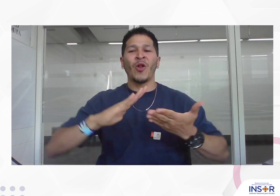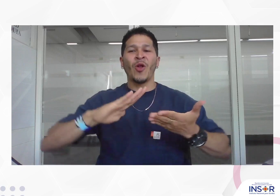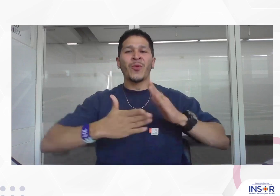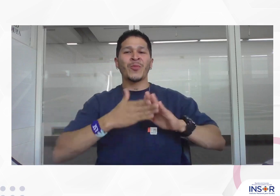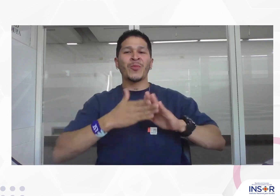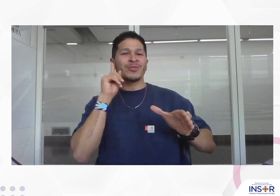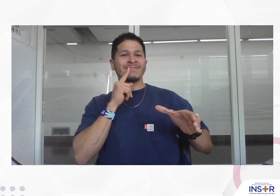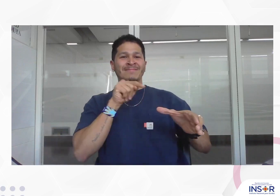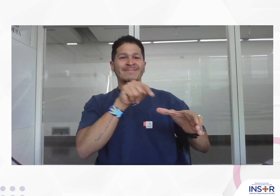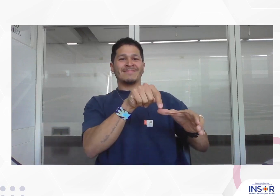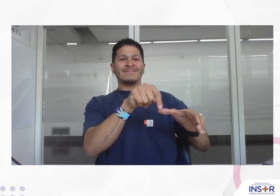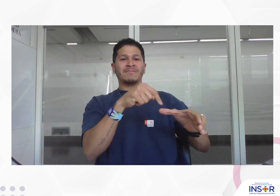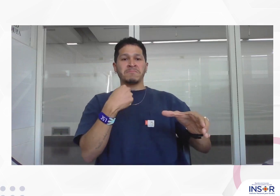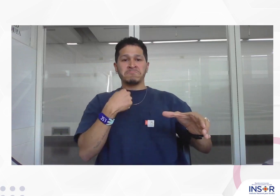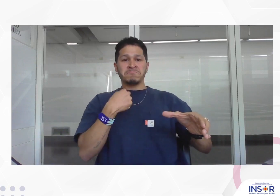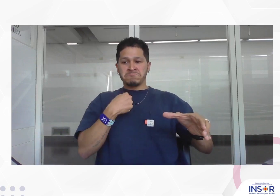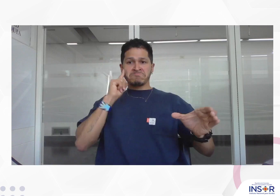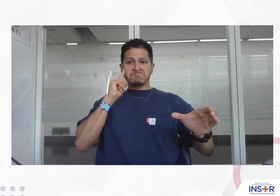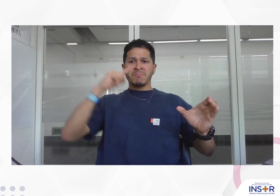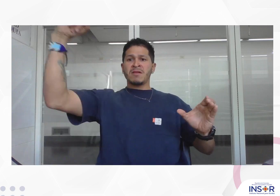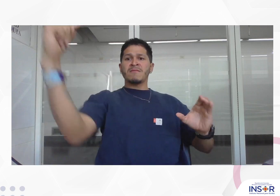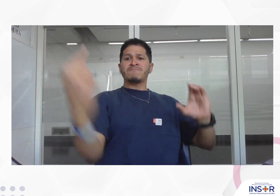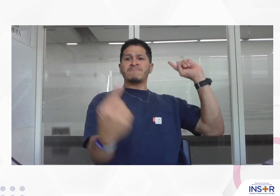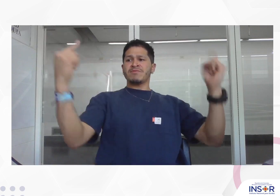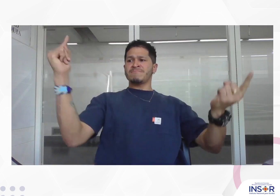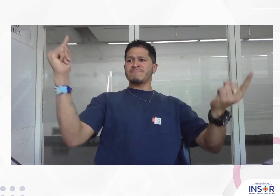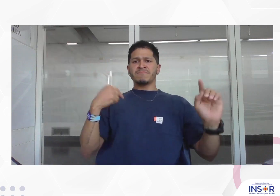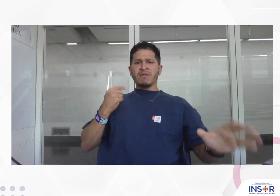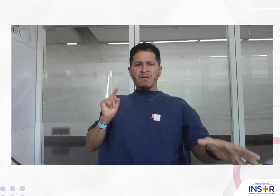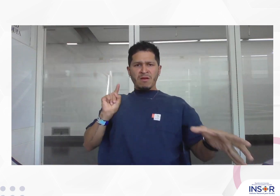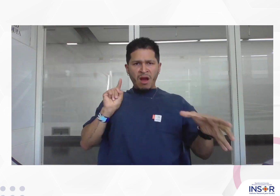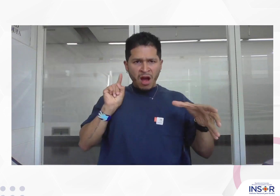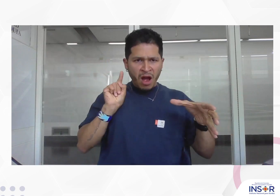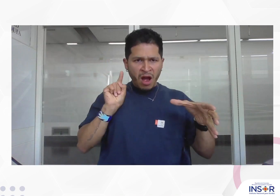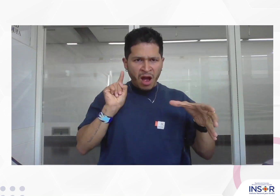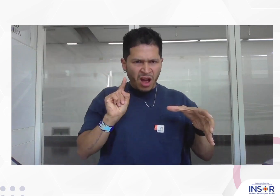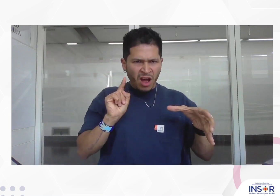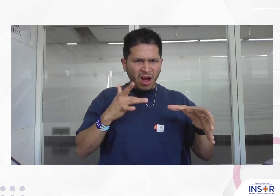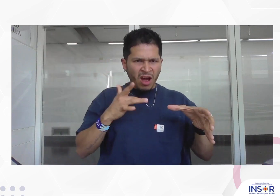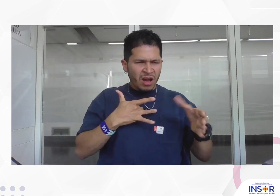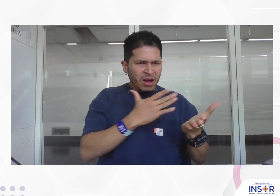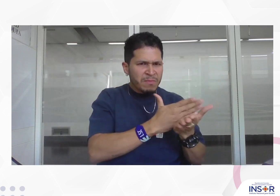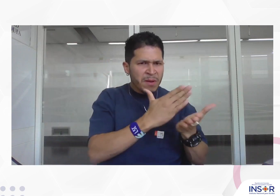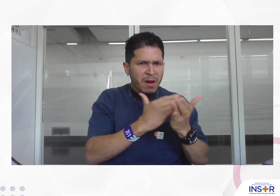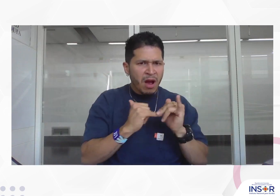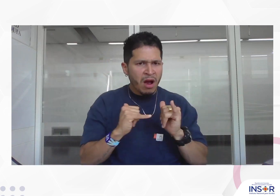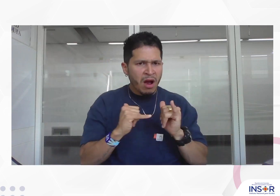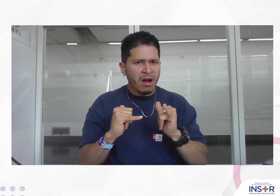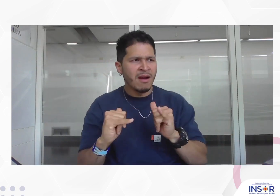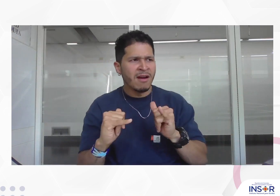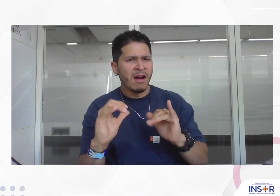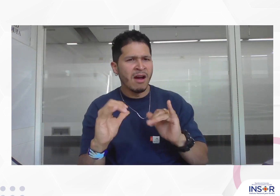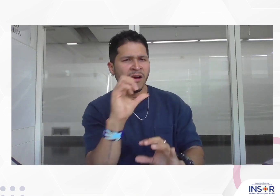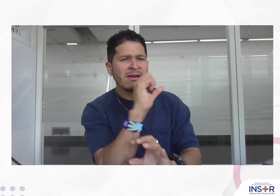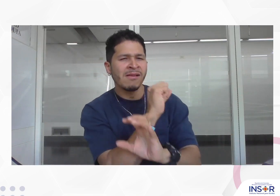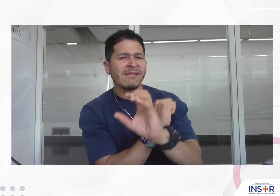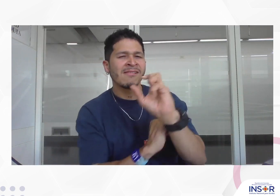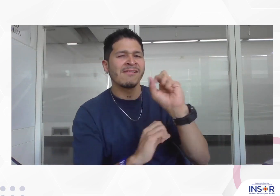construye esa identidad sorda, que gracias pues a la comunidad y a esa participación de las